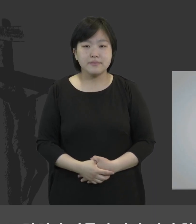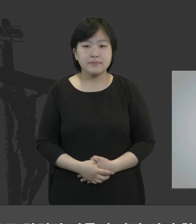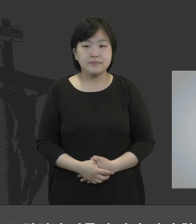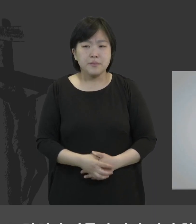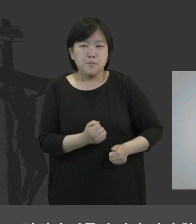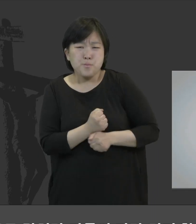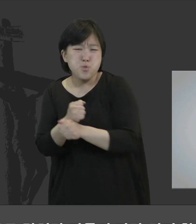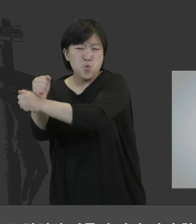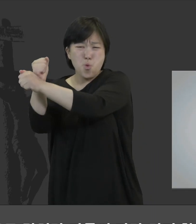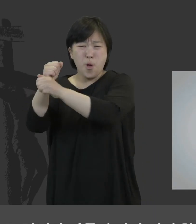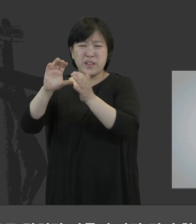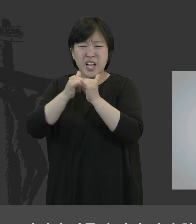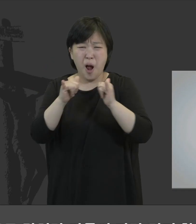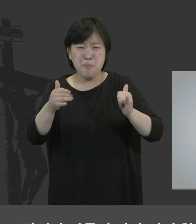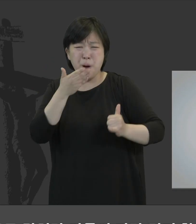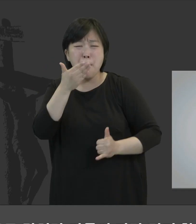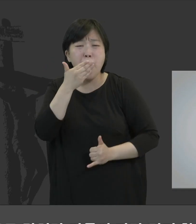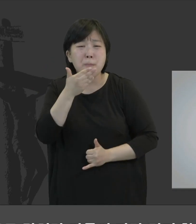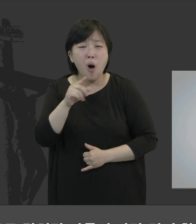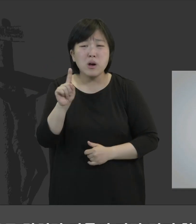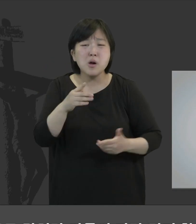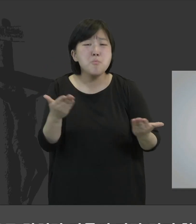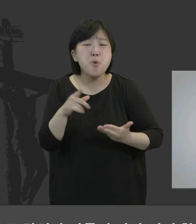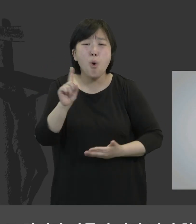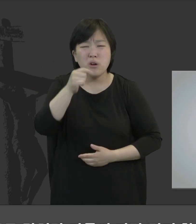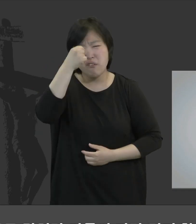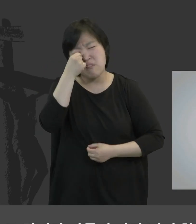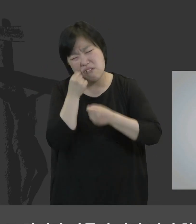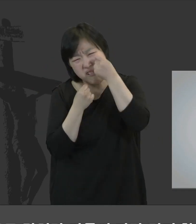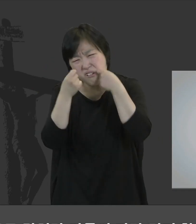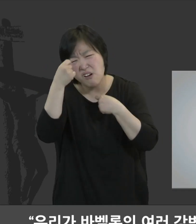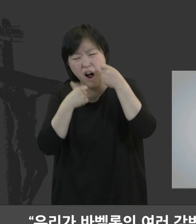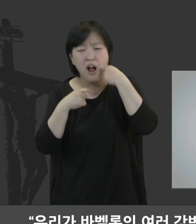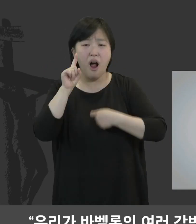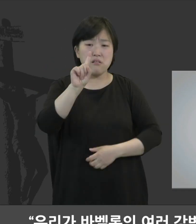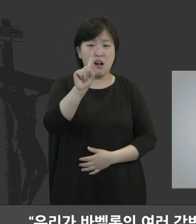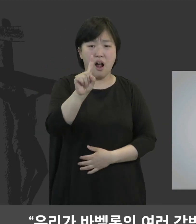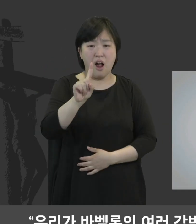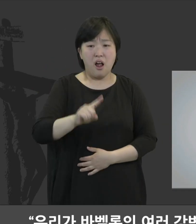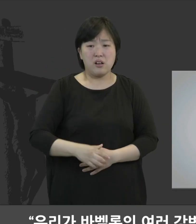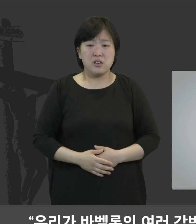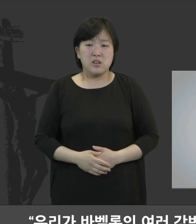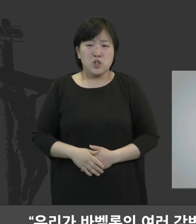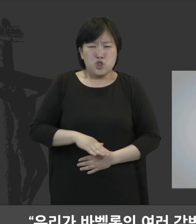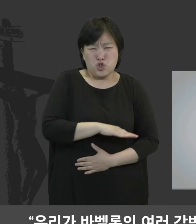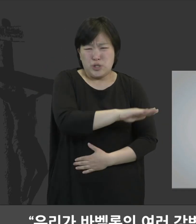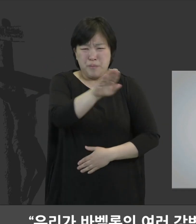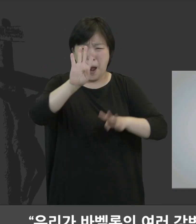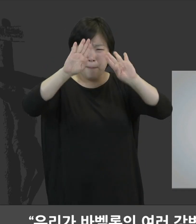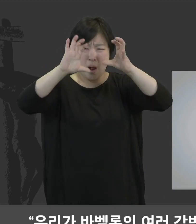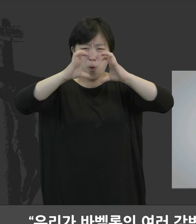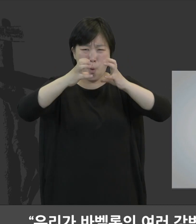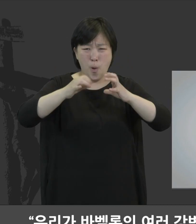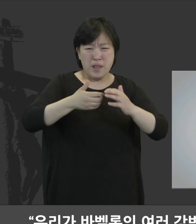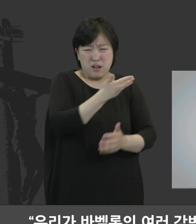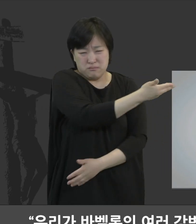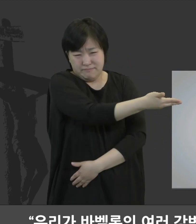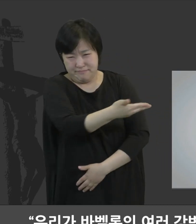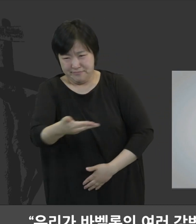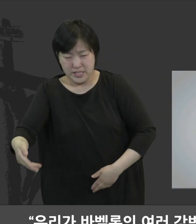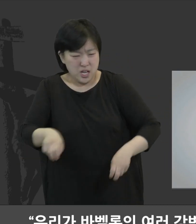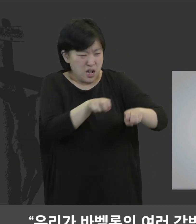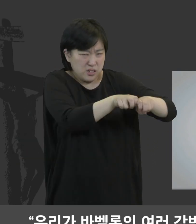포로로 잡혀간 자들이 가장 먼저 한 일은 우는 것이었습니다. 우리가 바벨론의 여러 강변 거기에